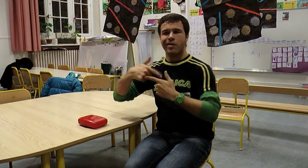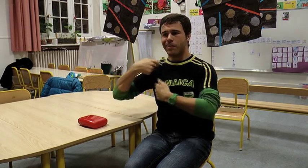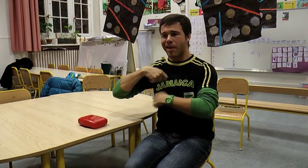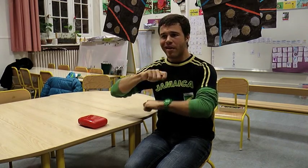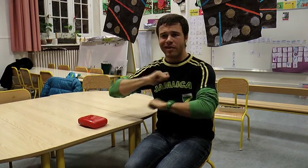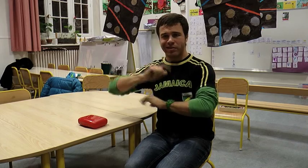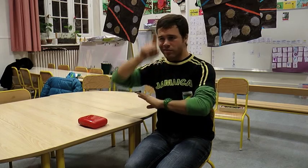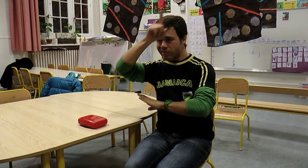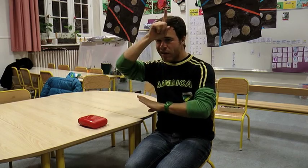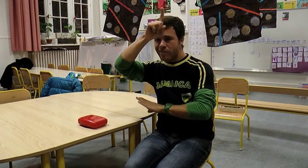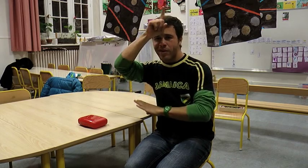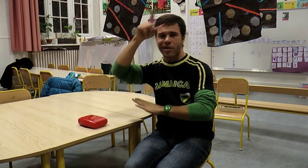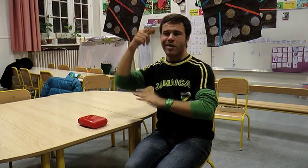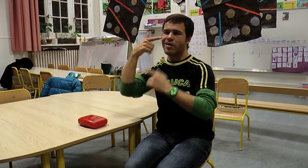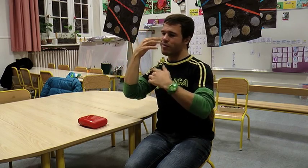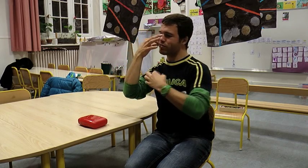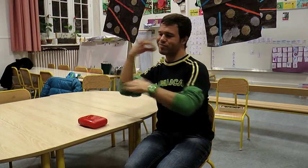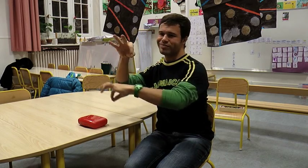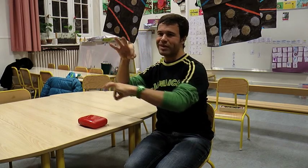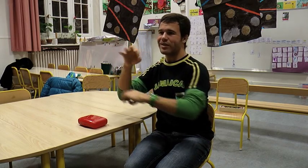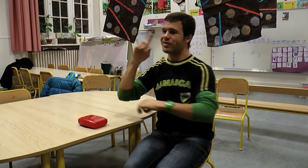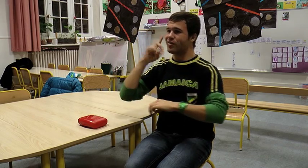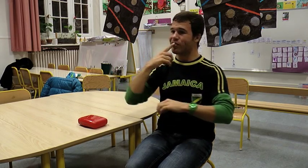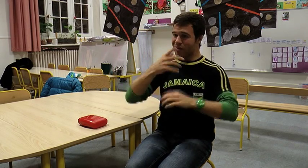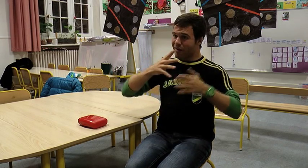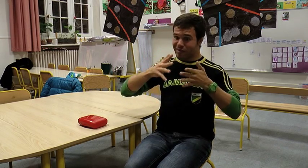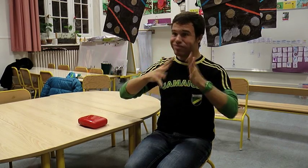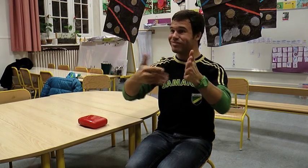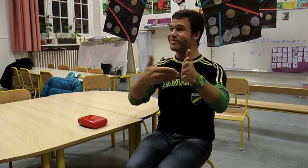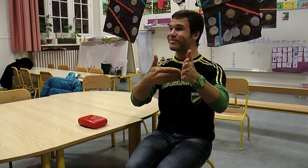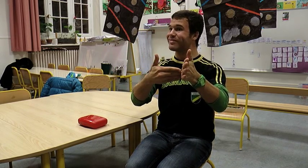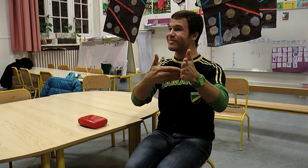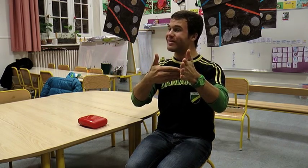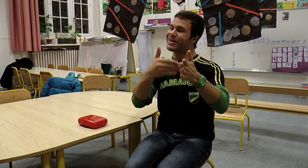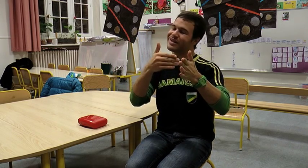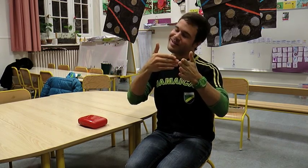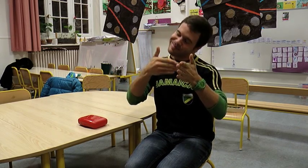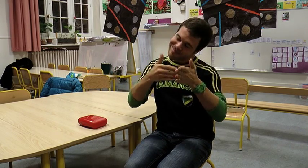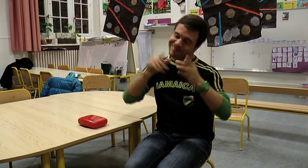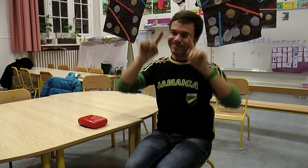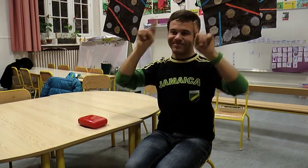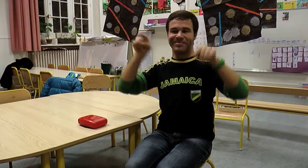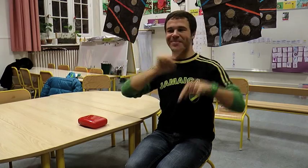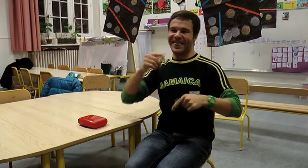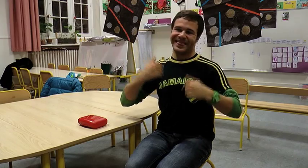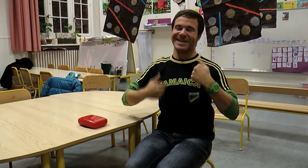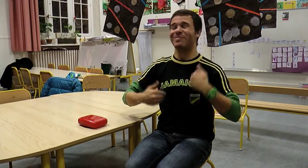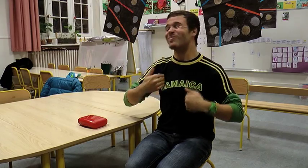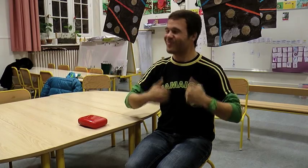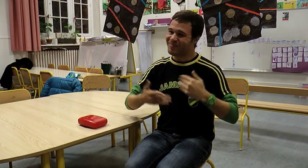Les personnes, elles ont une langue, l'anglais, l'allemand, ils peuvent parler. Nous, on s'exprime avec nos mains. On n'est